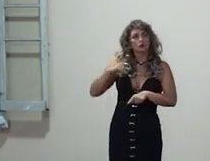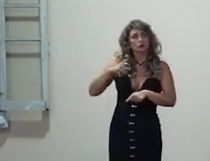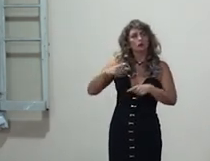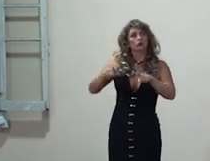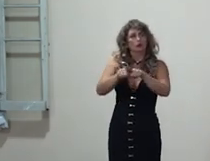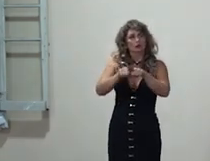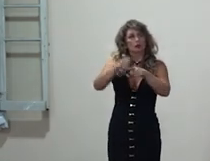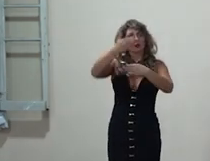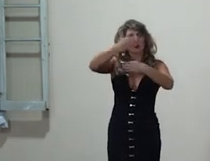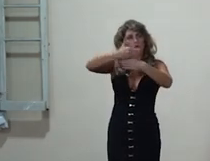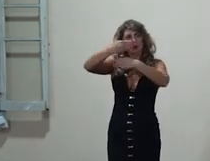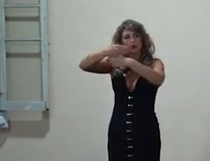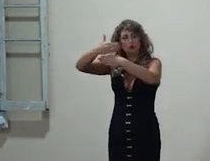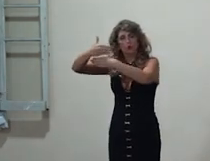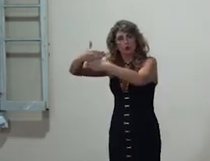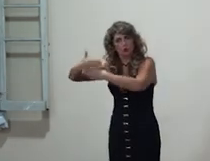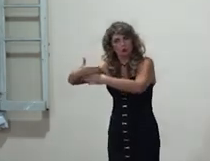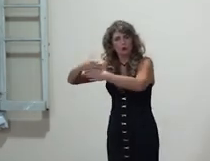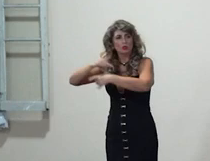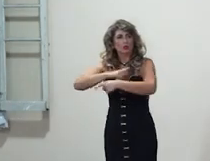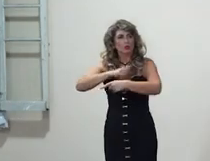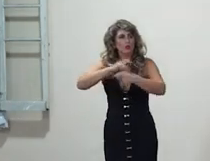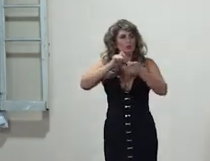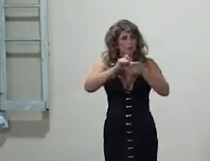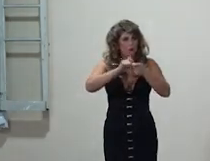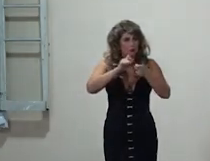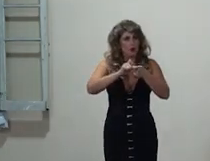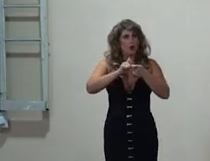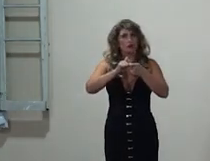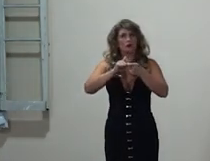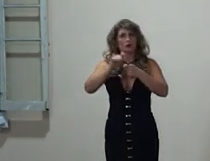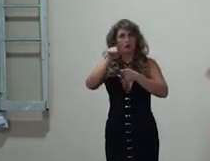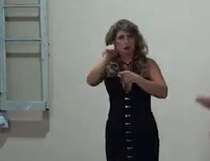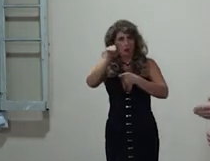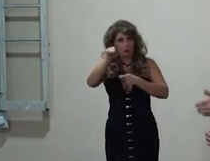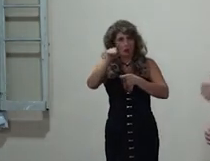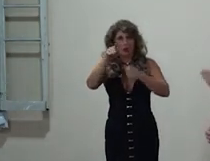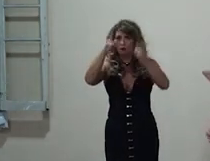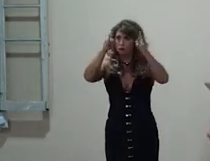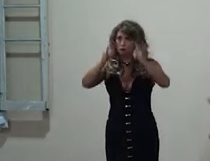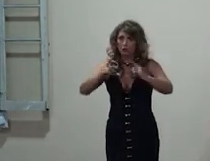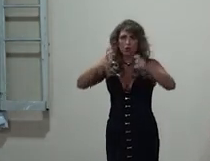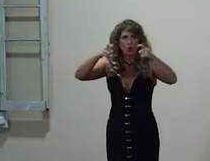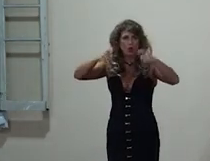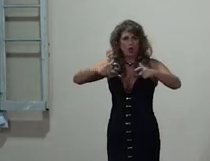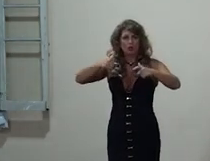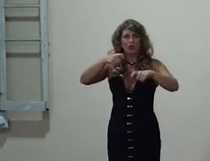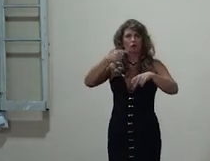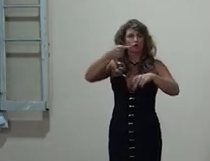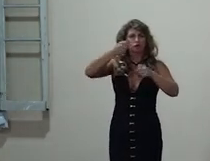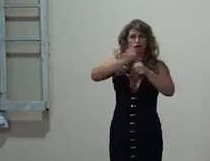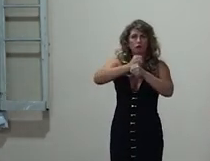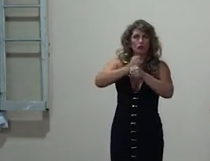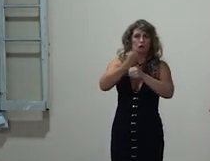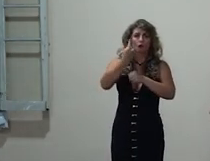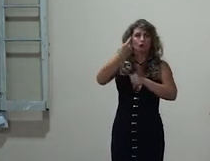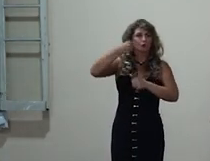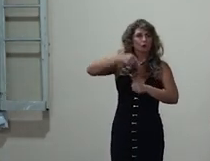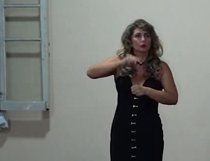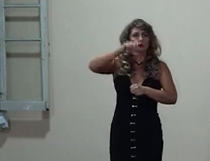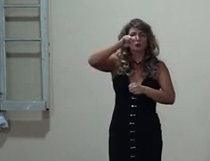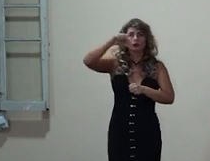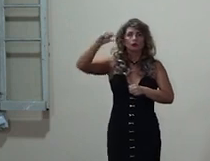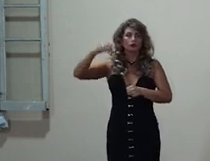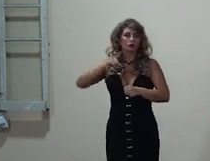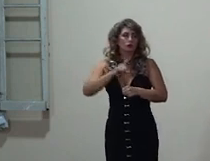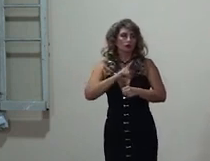lojas que fazem com que aquela instituição, que é de 1900, exista até